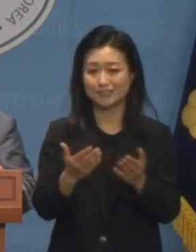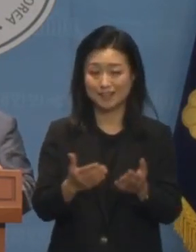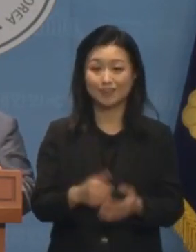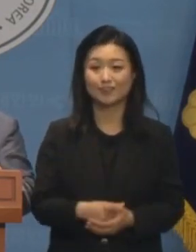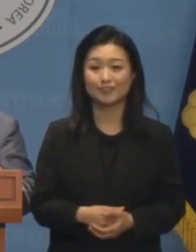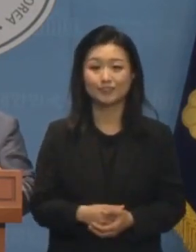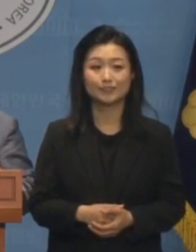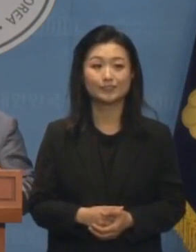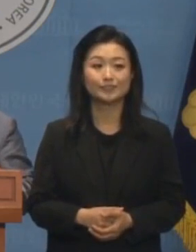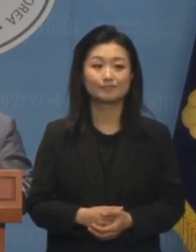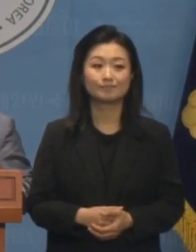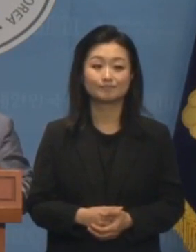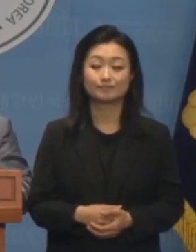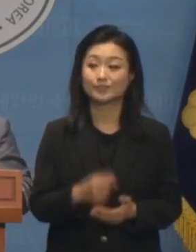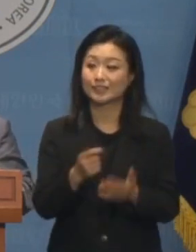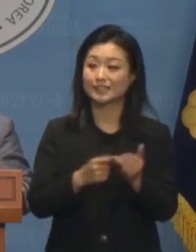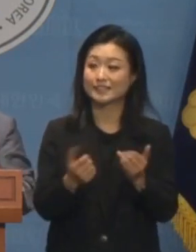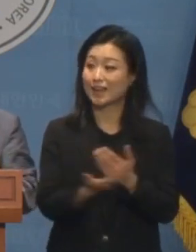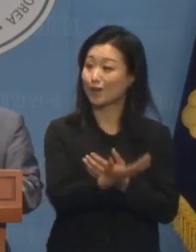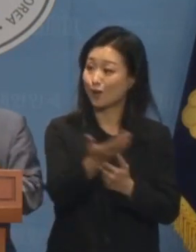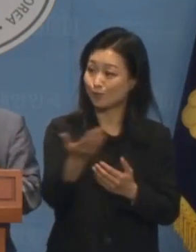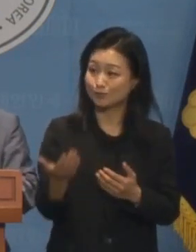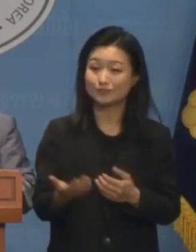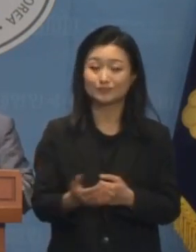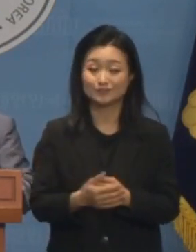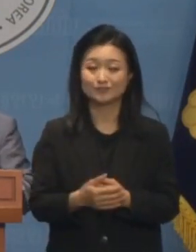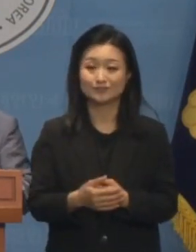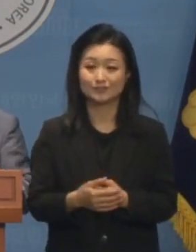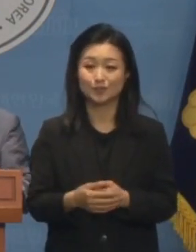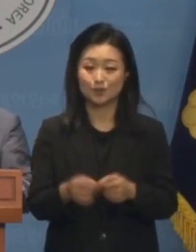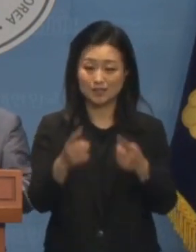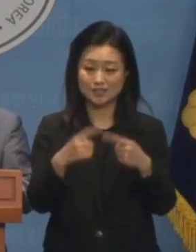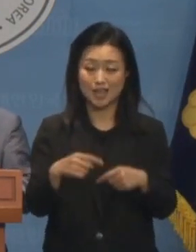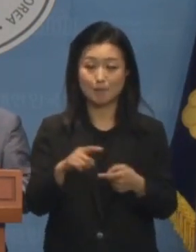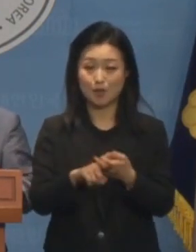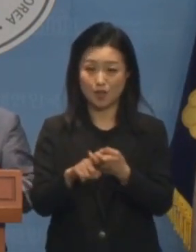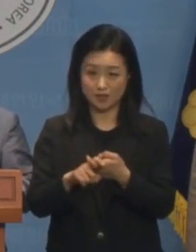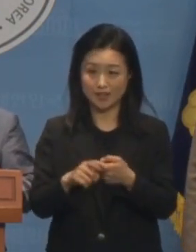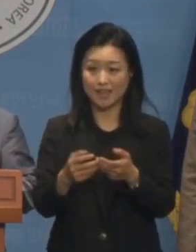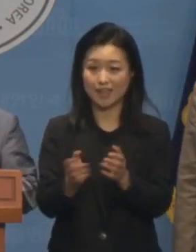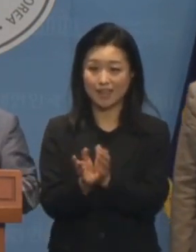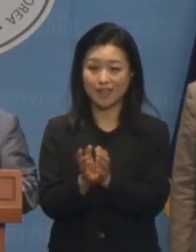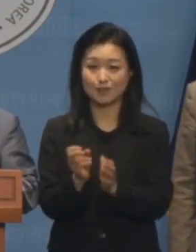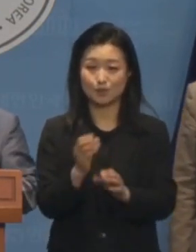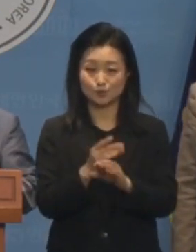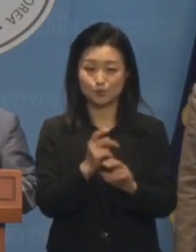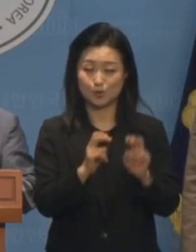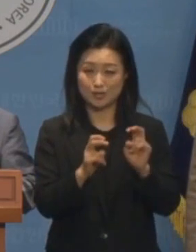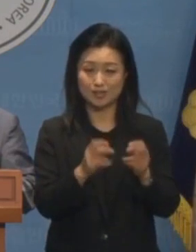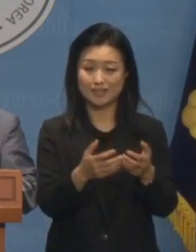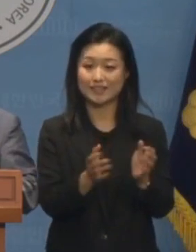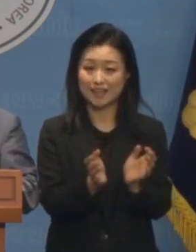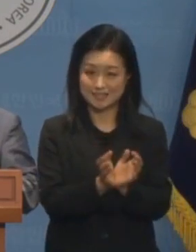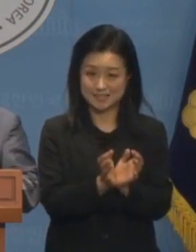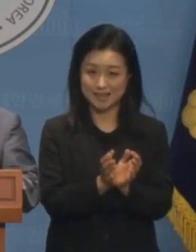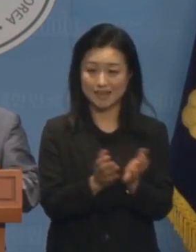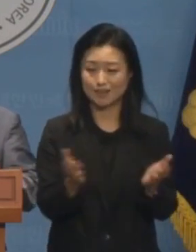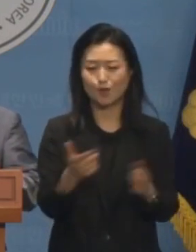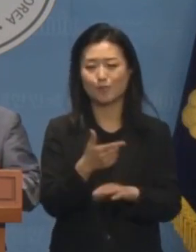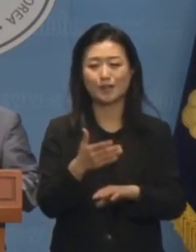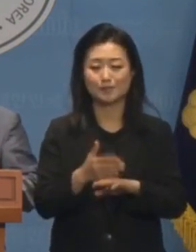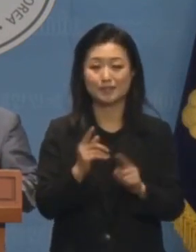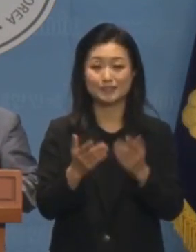또 기자회견을 주도해 주신 우리 참여연대 그리고 중소상공인 단체 한상총련 등